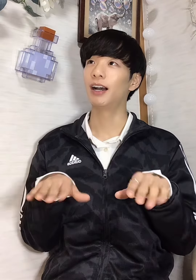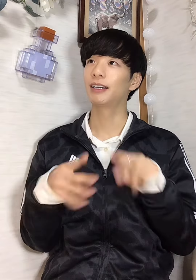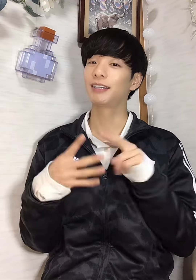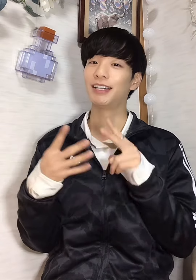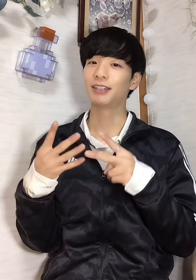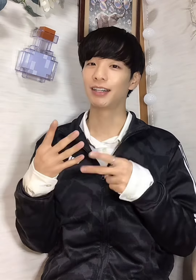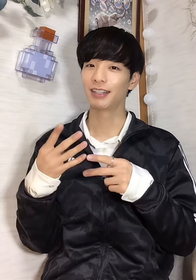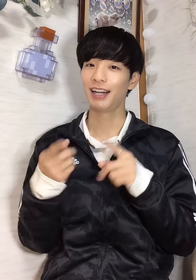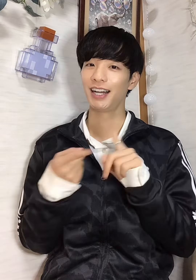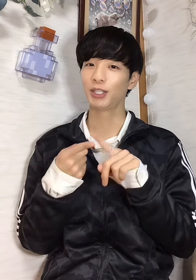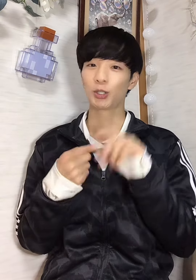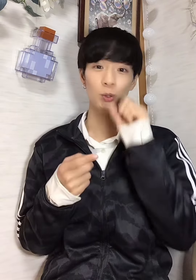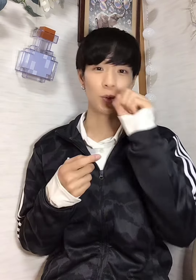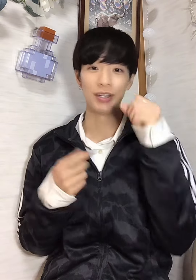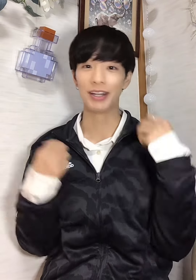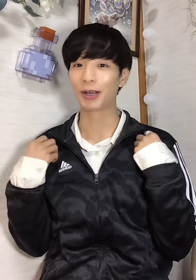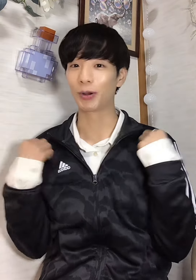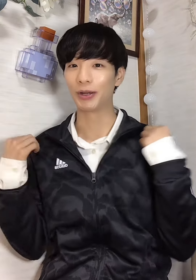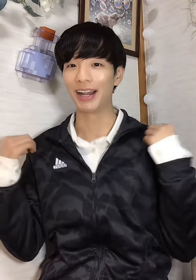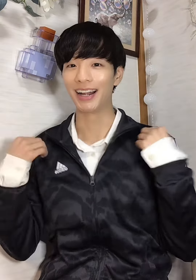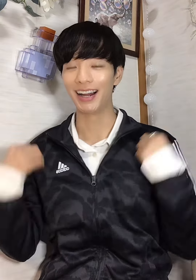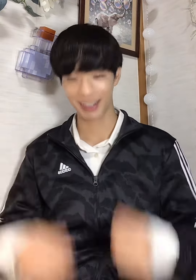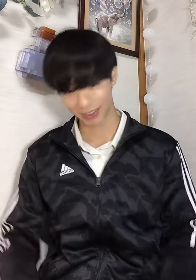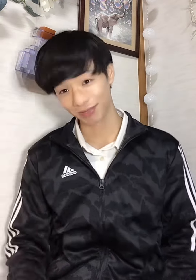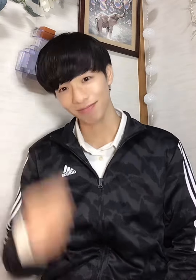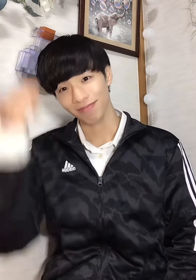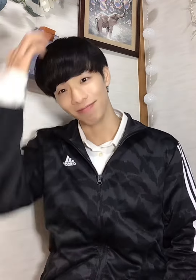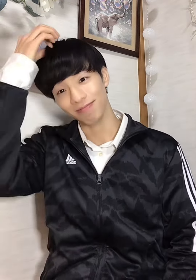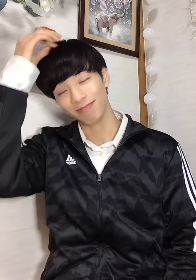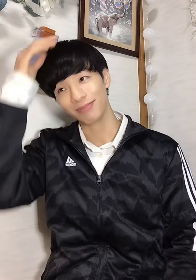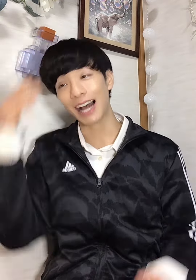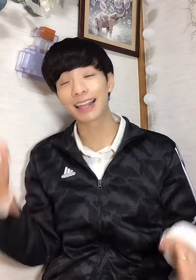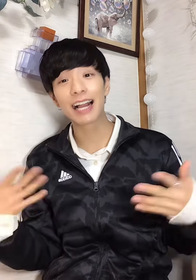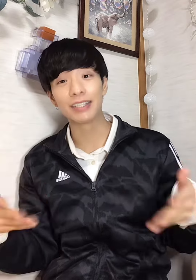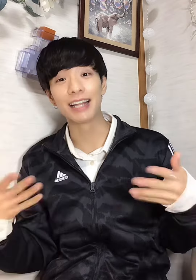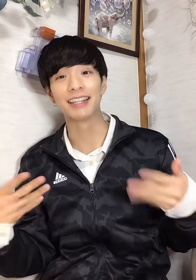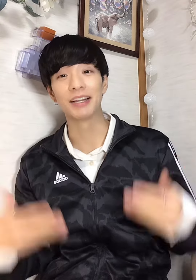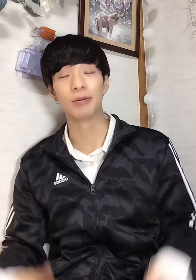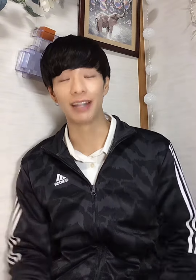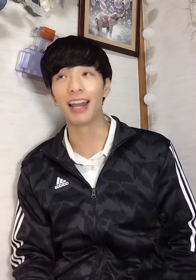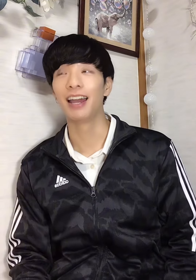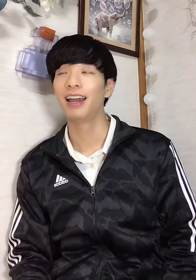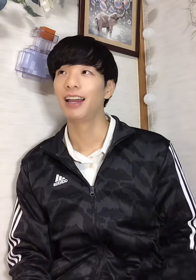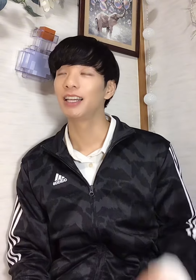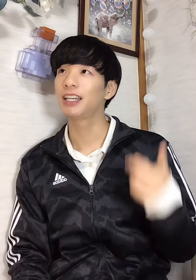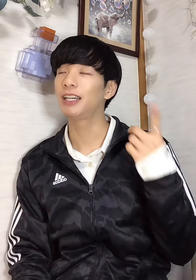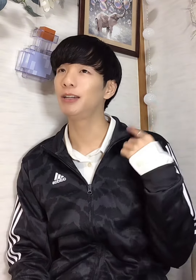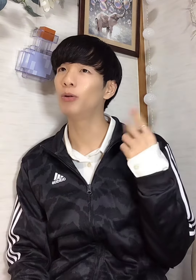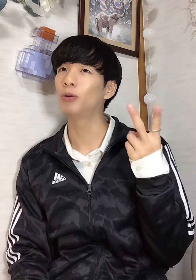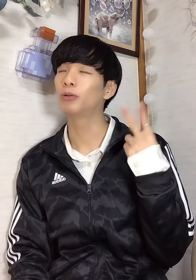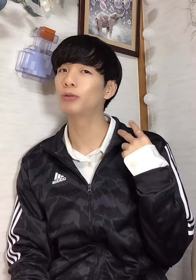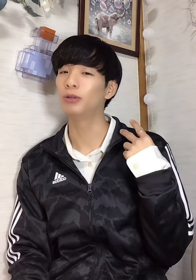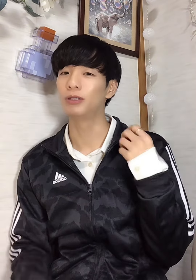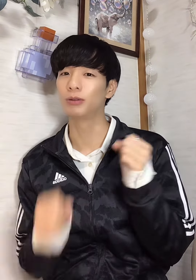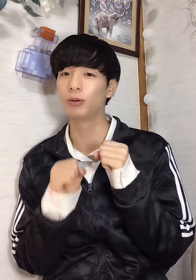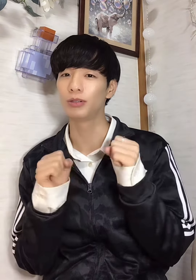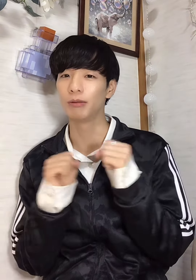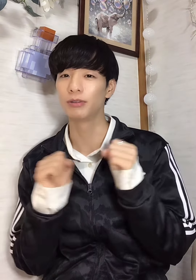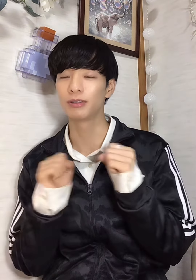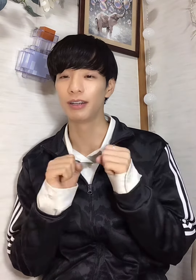さ、季節がさ、ちょうどいいんだよ。これぐらいだ。暖かくなってきたもんね。昨日、おとといすごい寒く